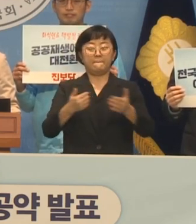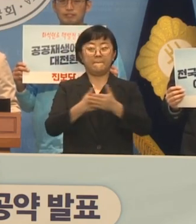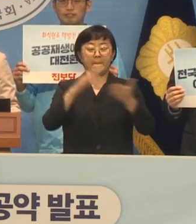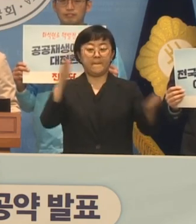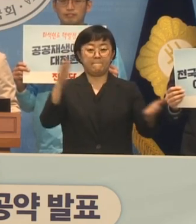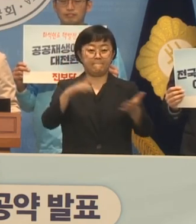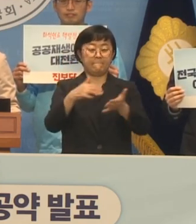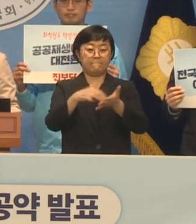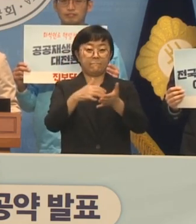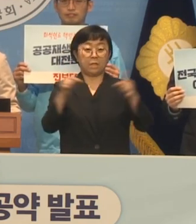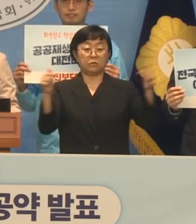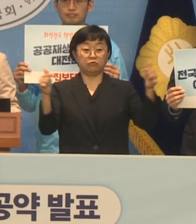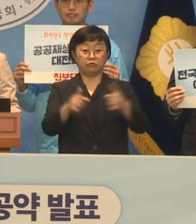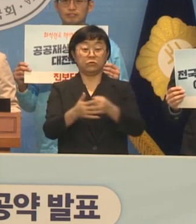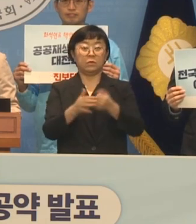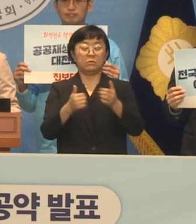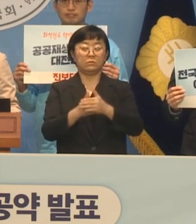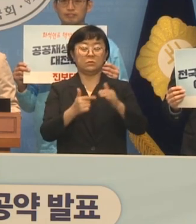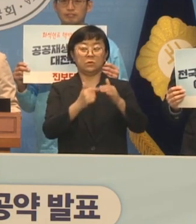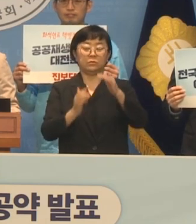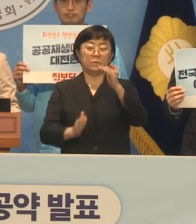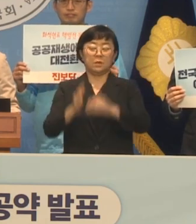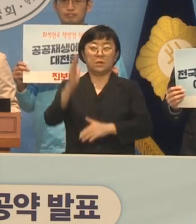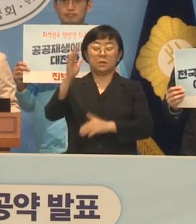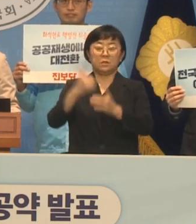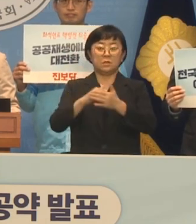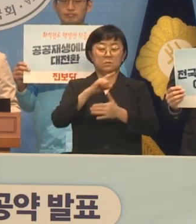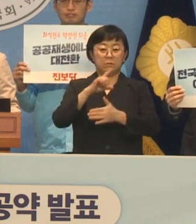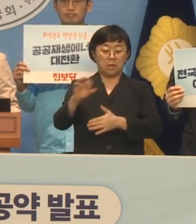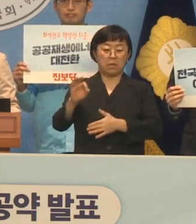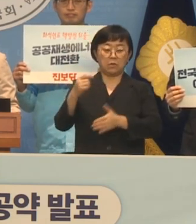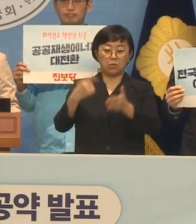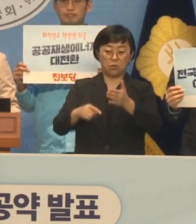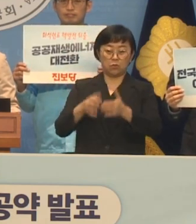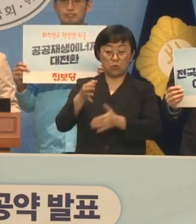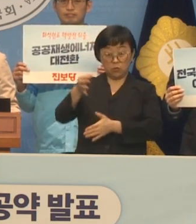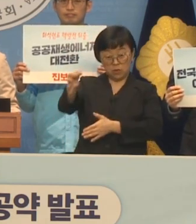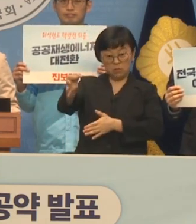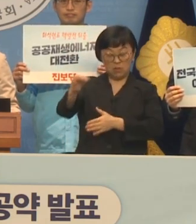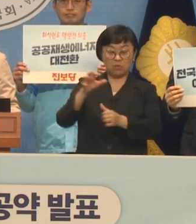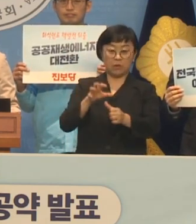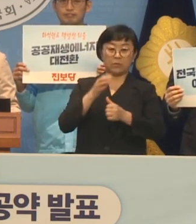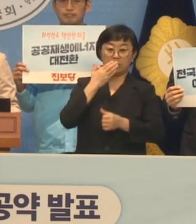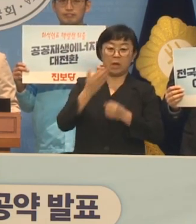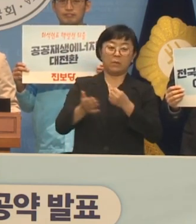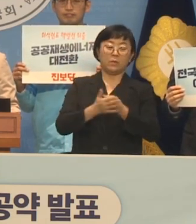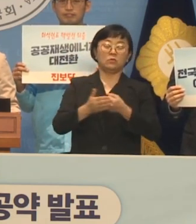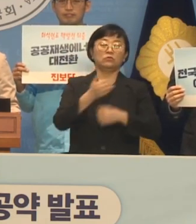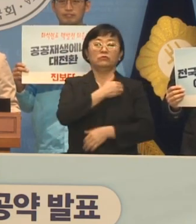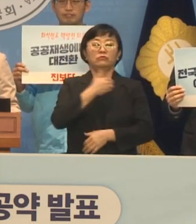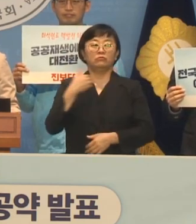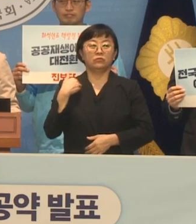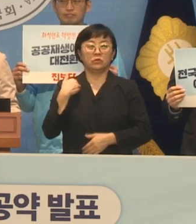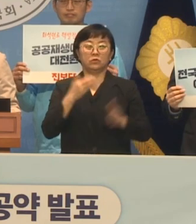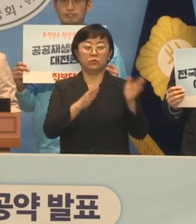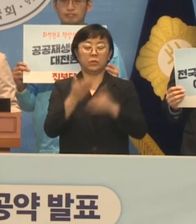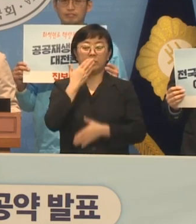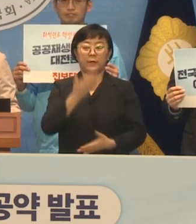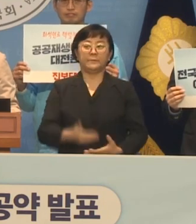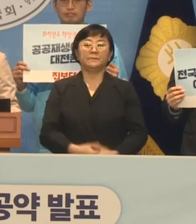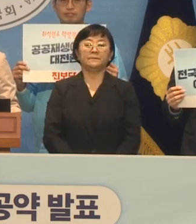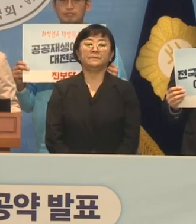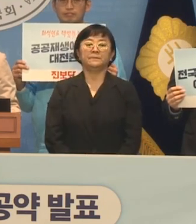감소로 과잉 축적되고 있는 지방교육 재정 교부금 일부를 활용하면 충분히 마련할 수